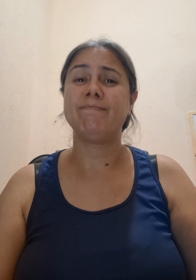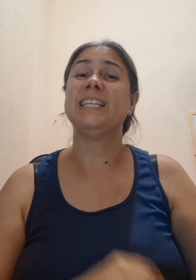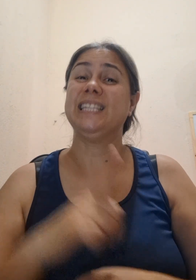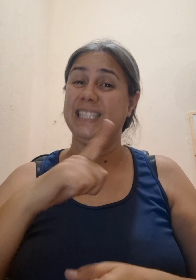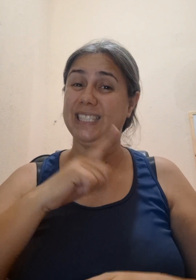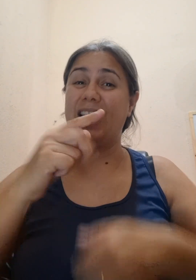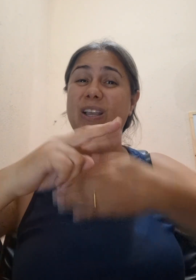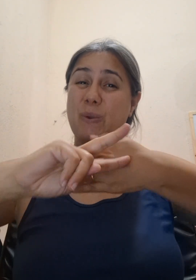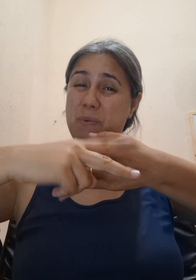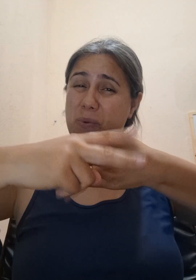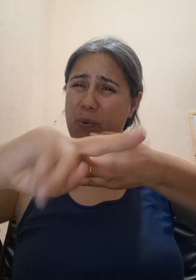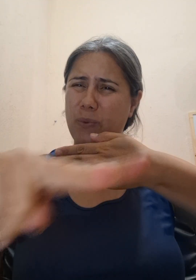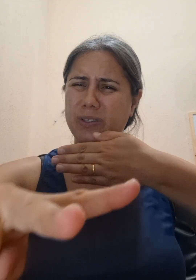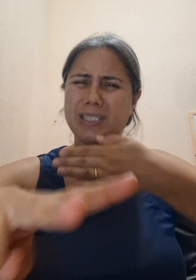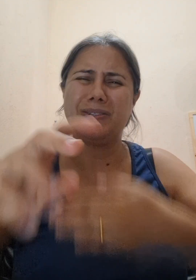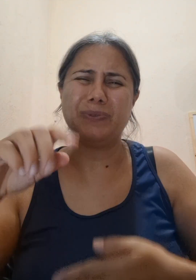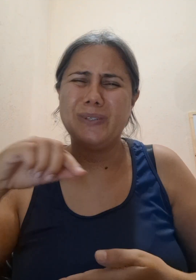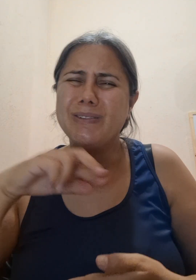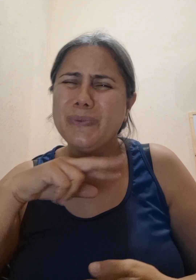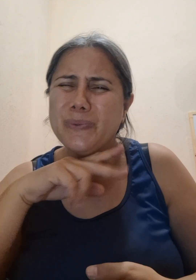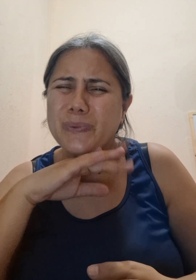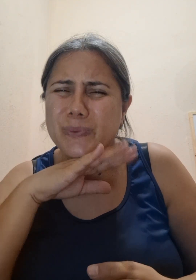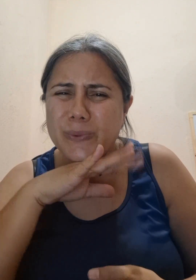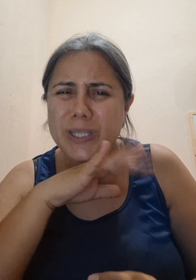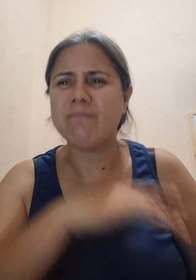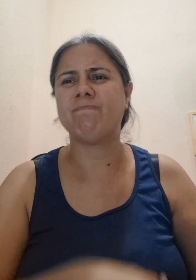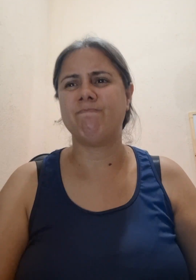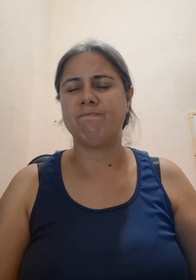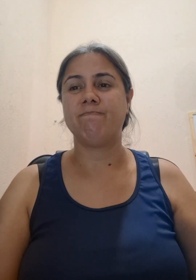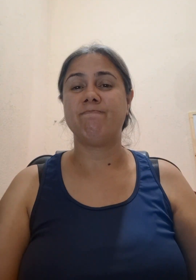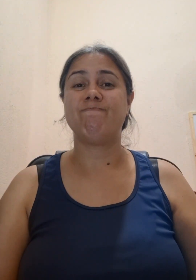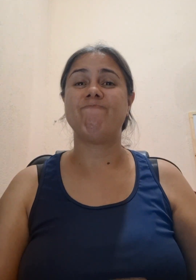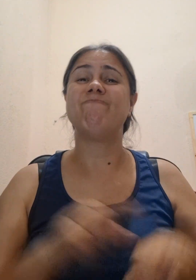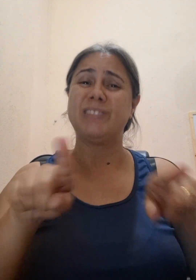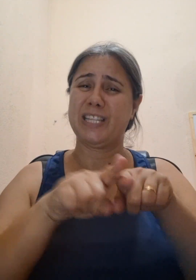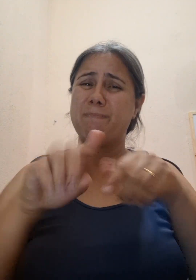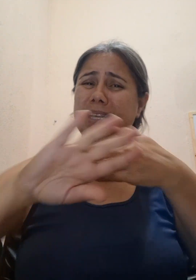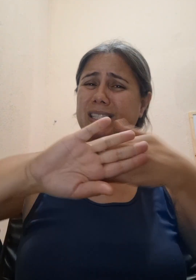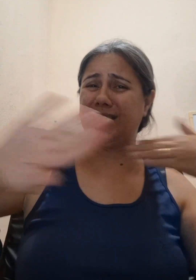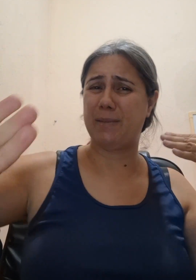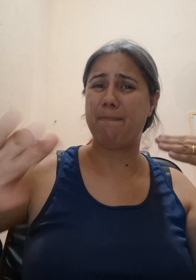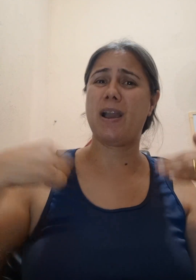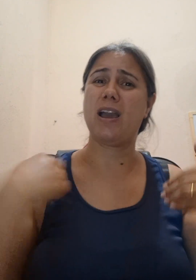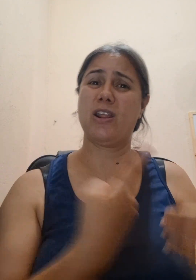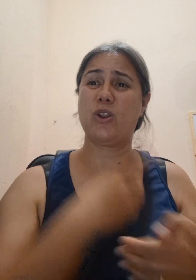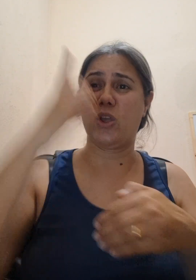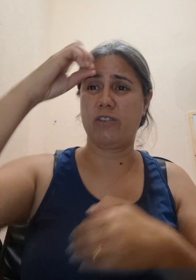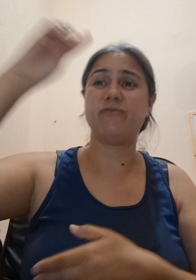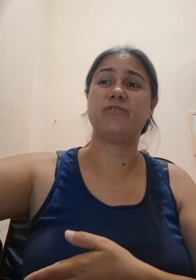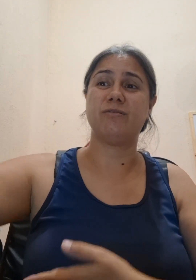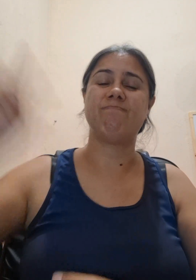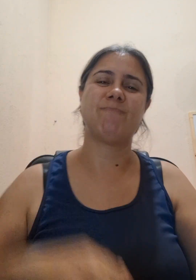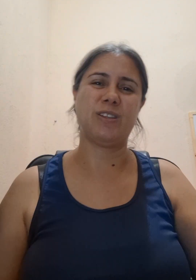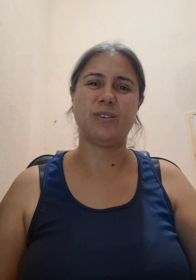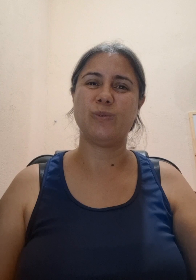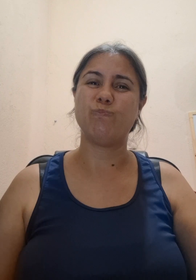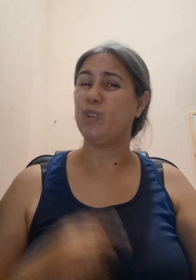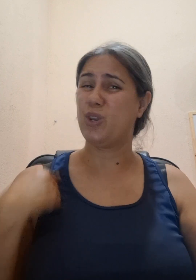precisamos, carecemos. O pecado é universal, mas as consequências são devastadoras, são ruins,